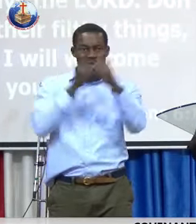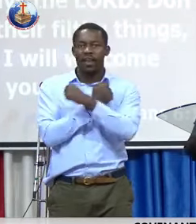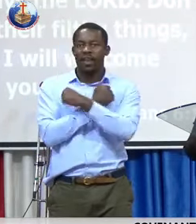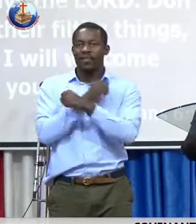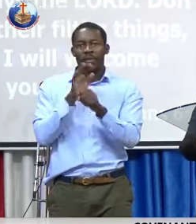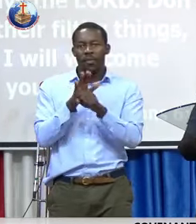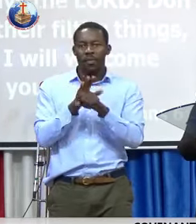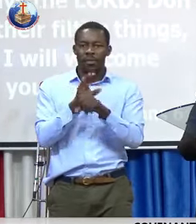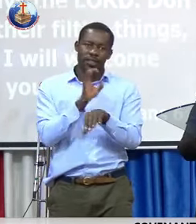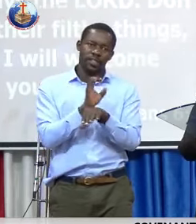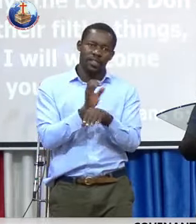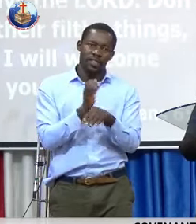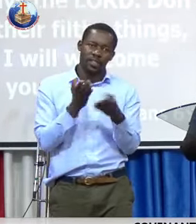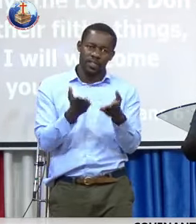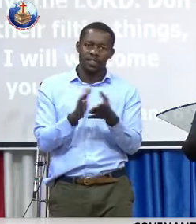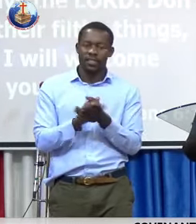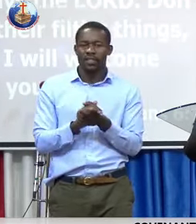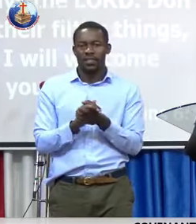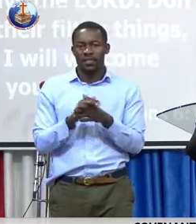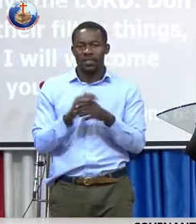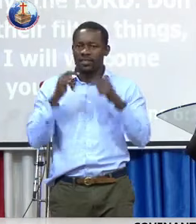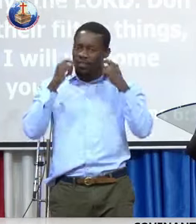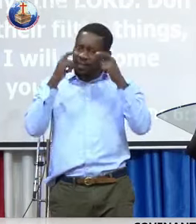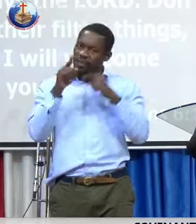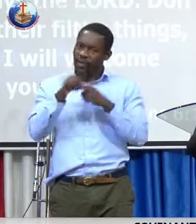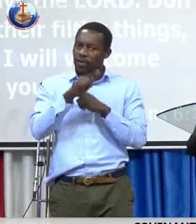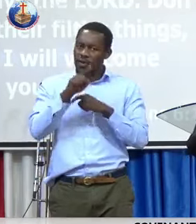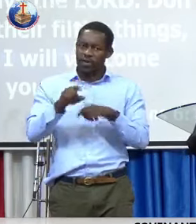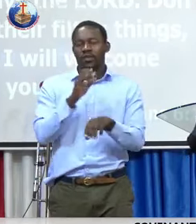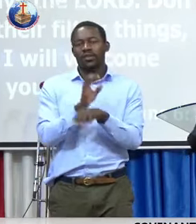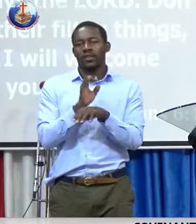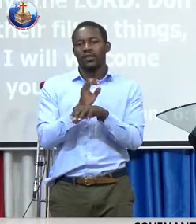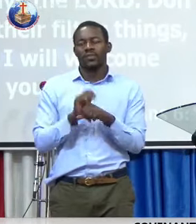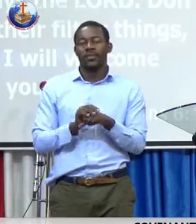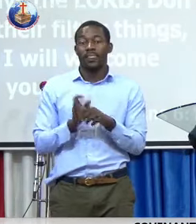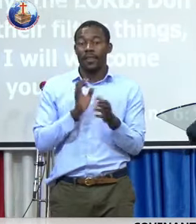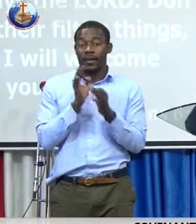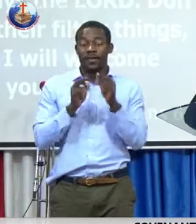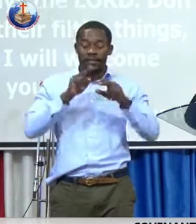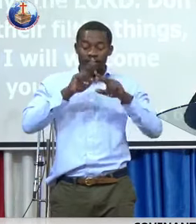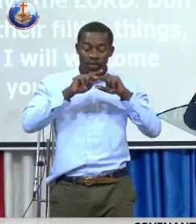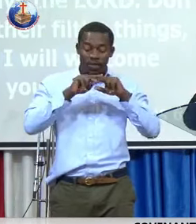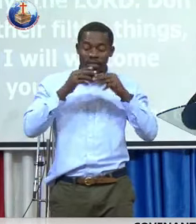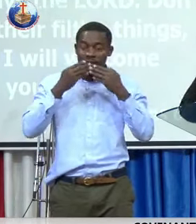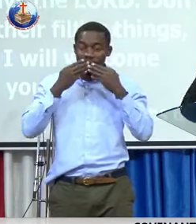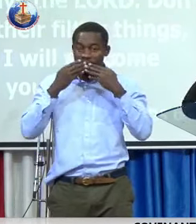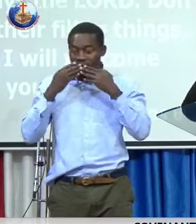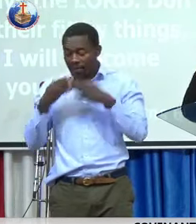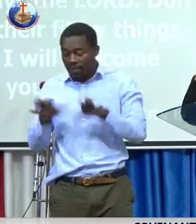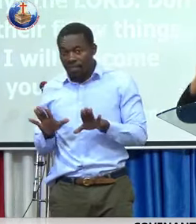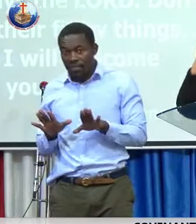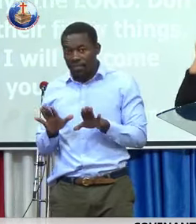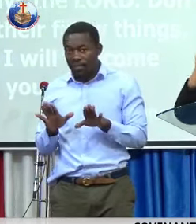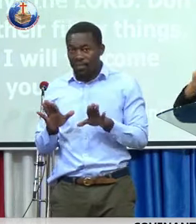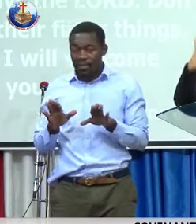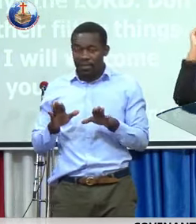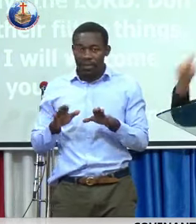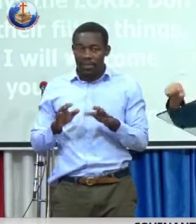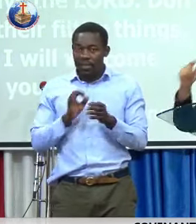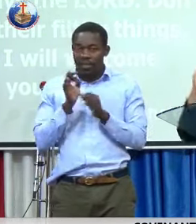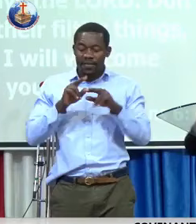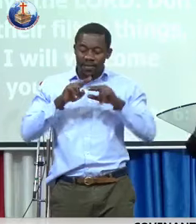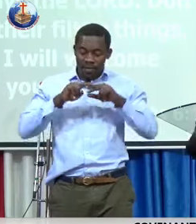entertain. Tunakubalia dhambi na tustahili kuburudisha dhambi. If we lose our saltiness, the word of the Lord tells us we cannot get